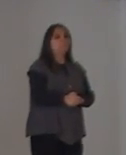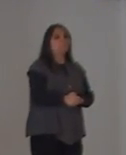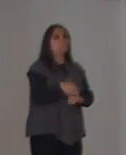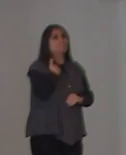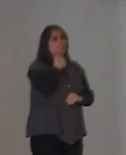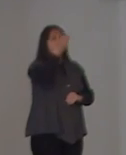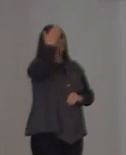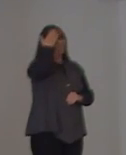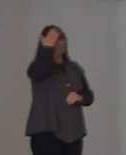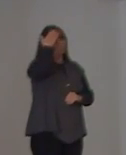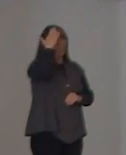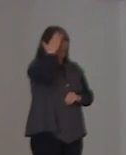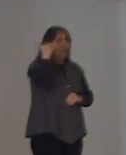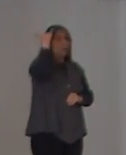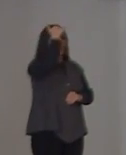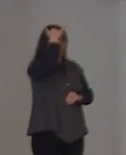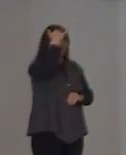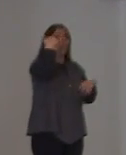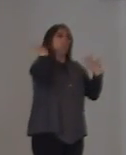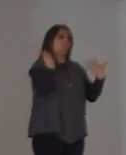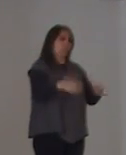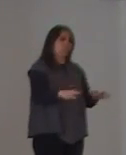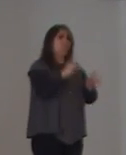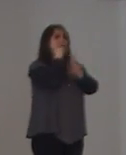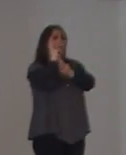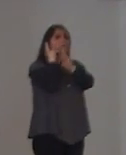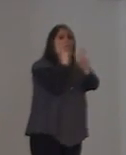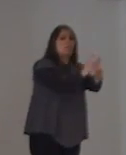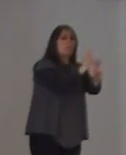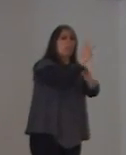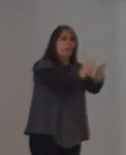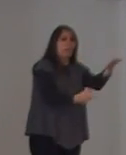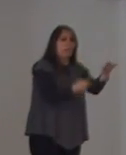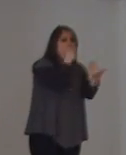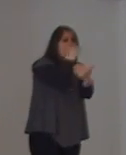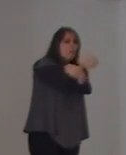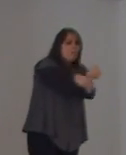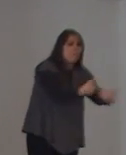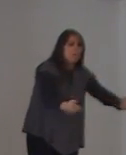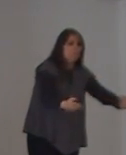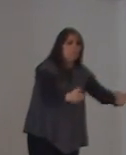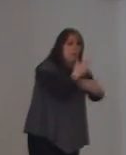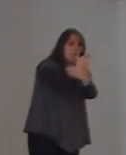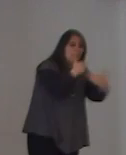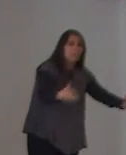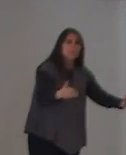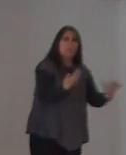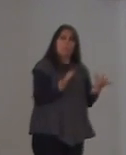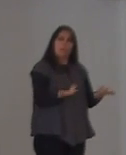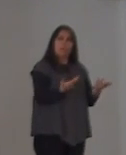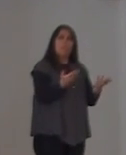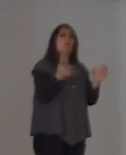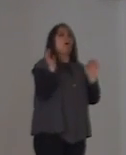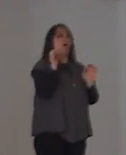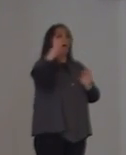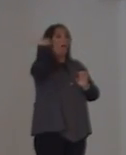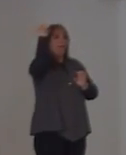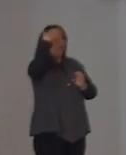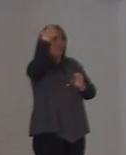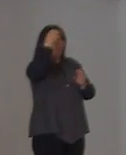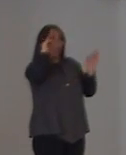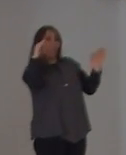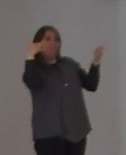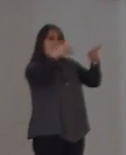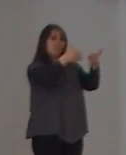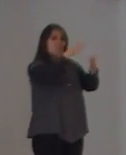mundo académico hemos hecho más un reconocimiento a una infancia desde la mirada eurocéntrica, ¿sí?